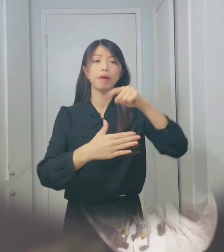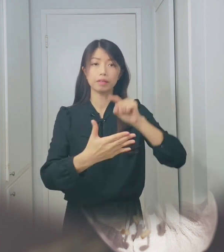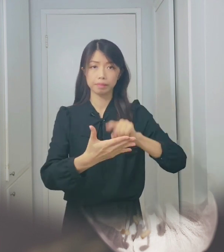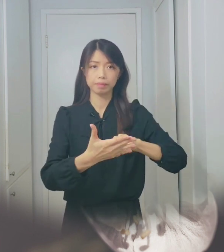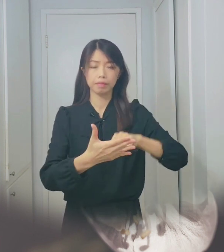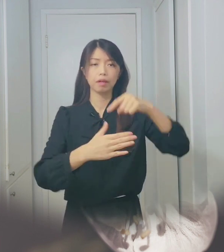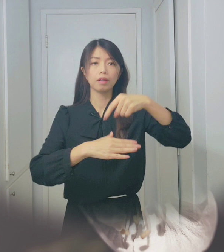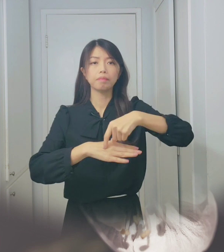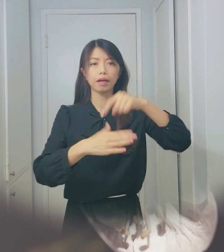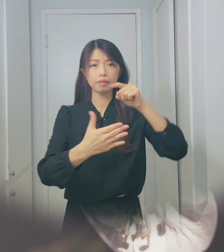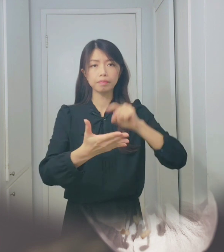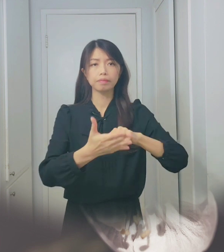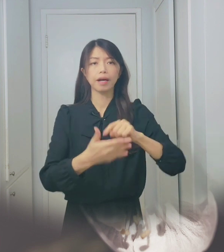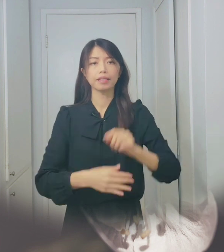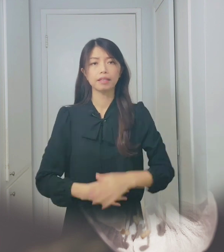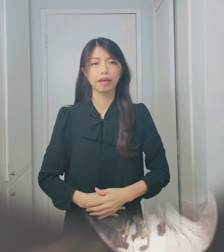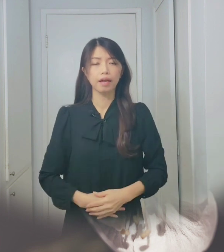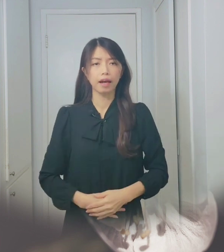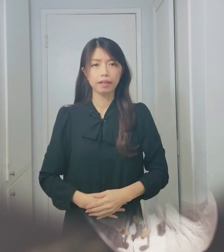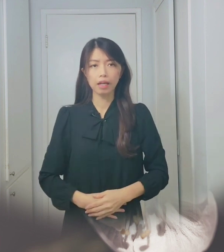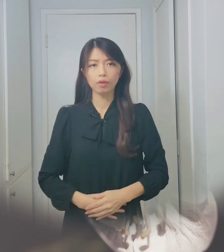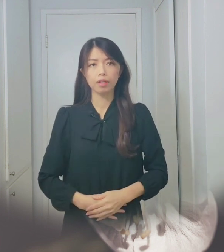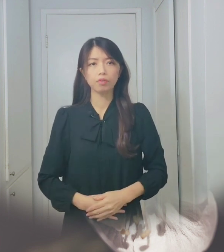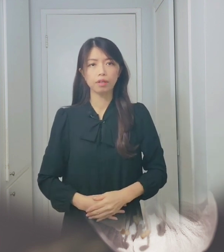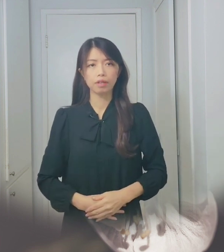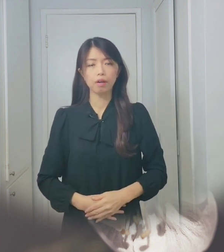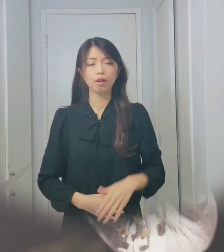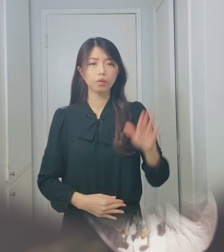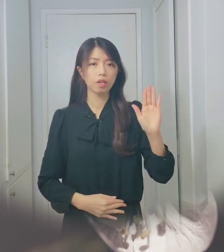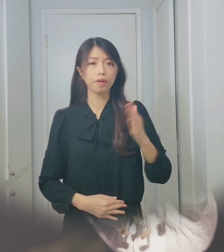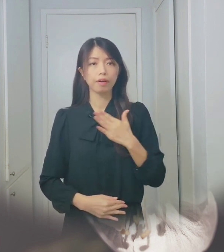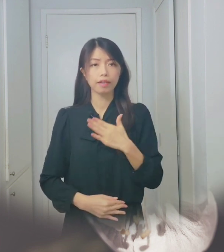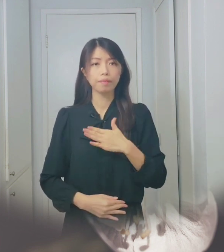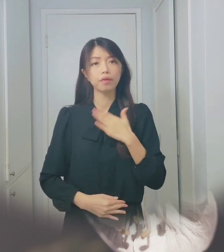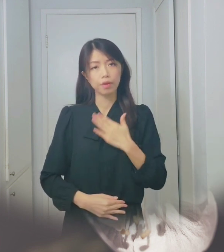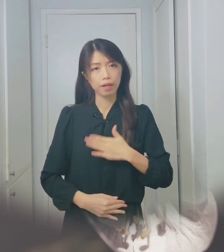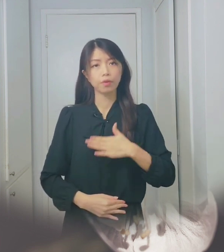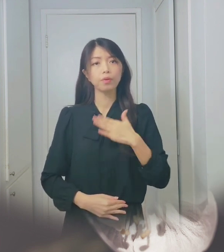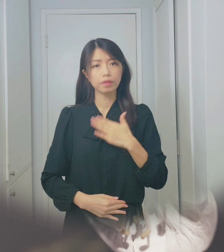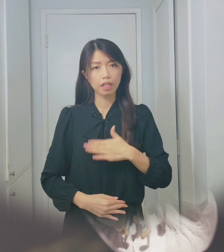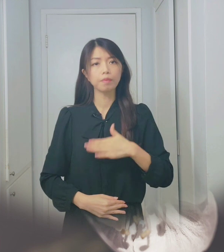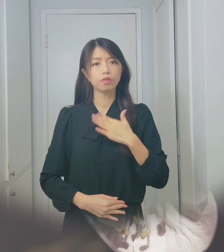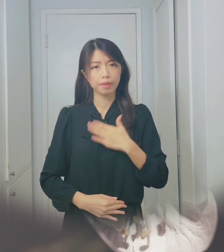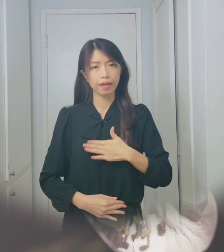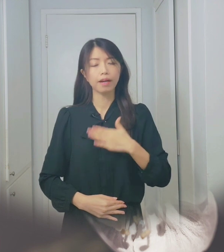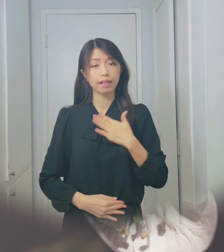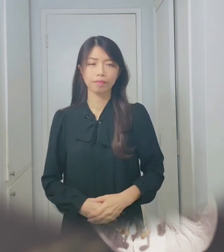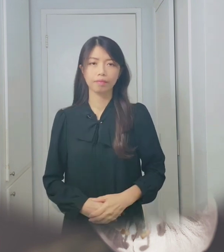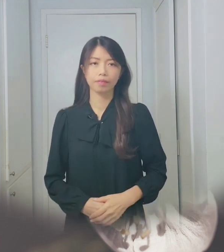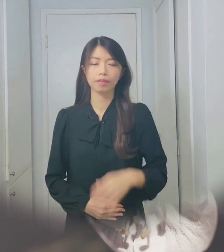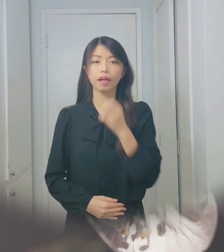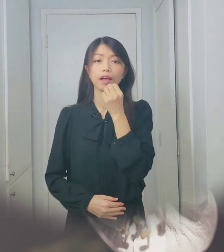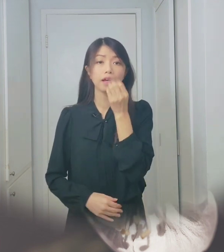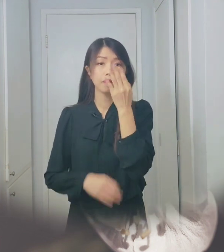돼요. 마음 아시네. 알다라고 한 뜻의 수어는요. 손을 펴서 가슴을 위아래로 쓰다듬어 주시면 돼요. 알다.